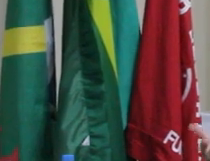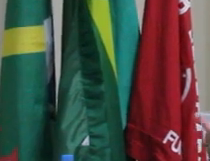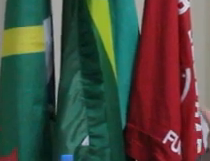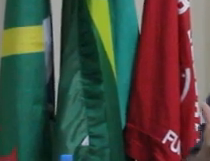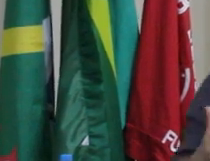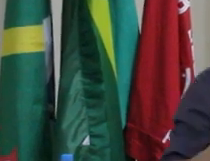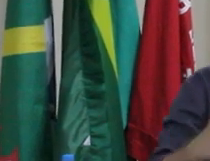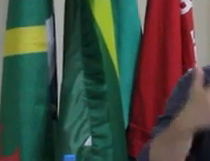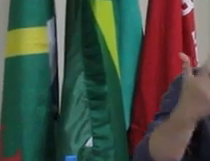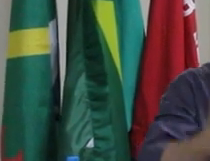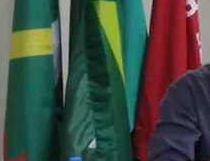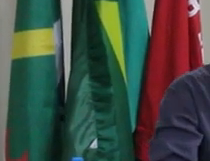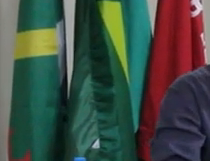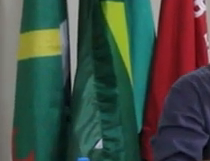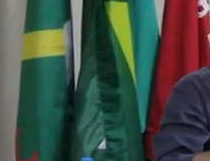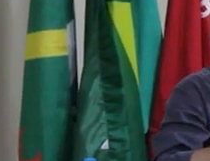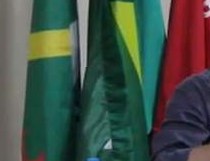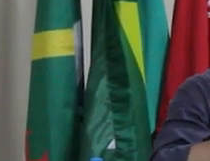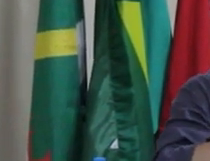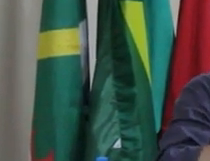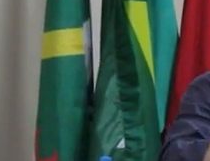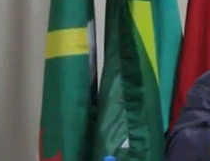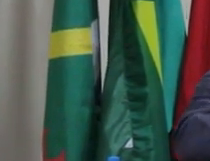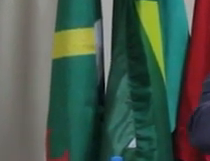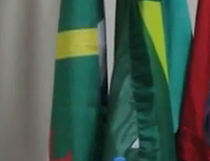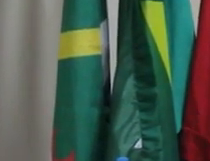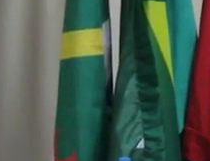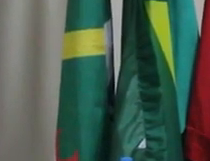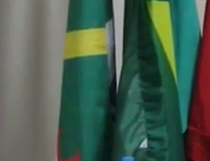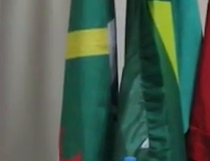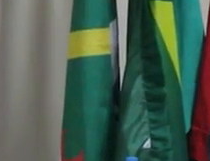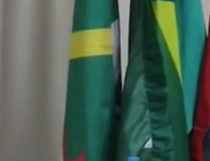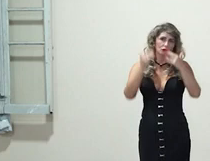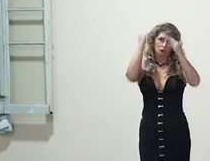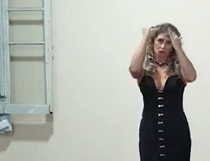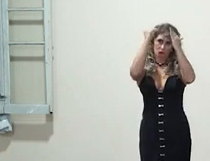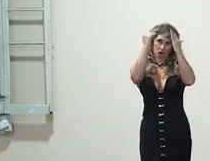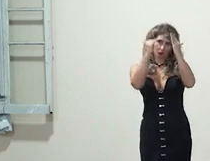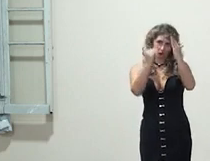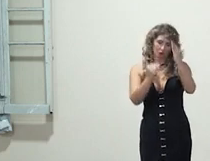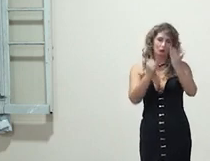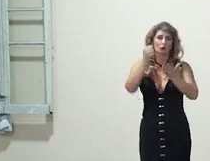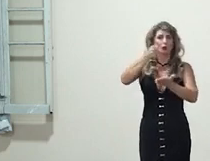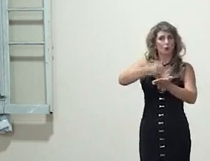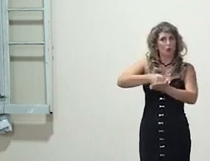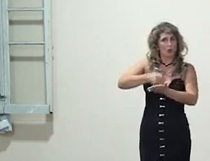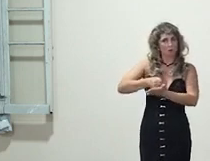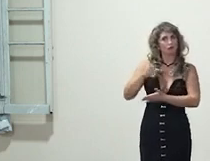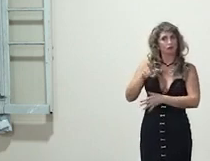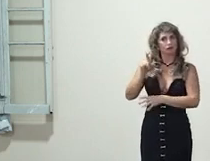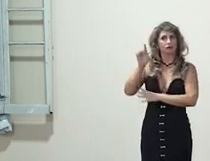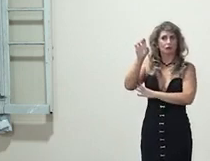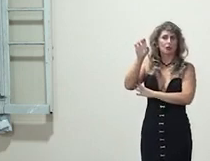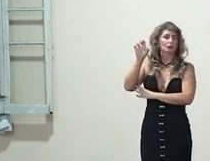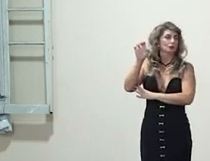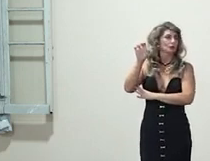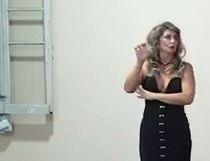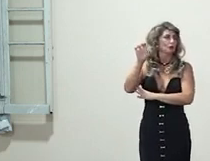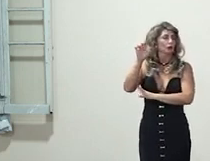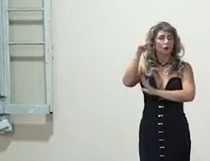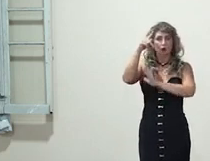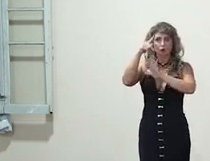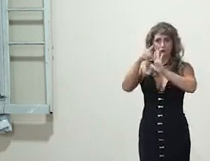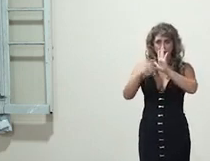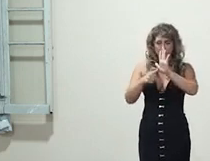e talvez não só por causa dessa minha opinião, mas as outras instâncias de governança também cobraram muito isso do Estado, e agora está acontecendo um projeto